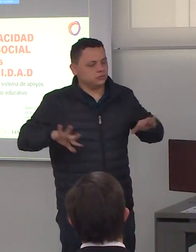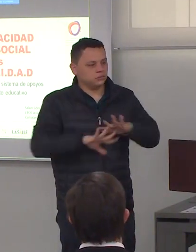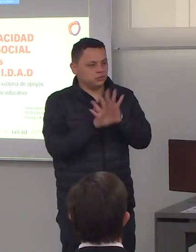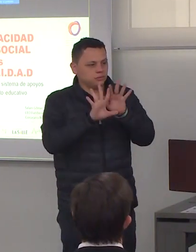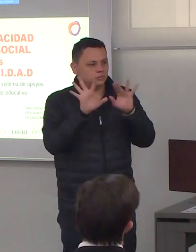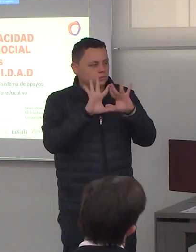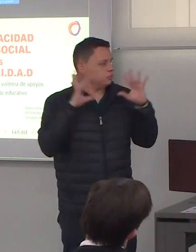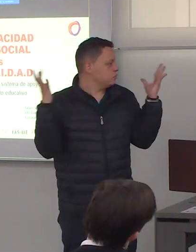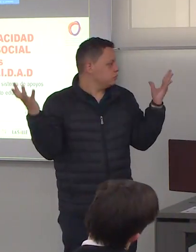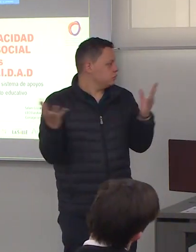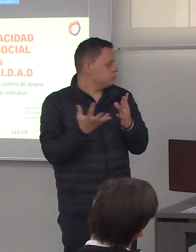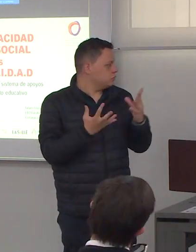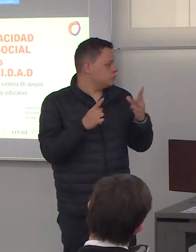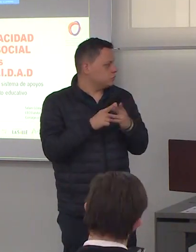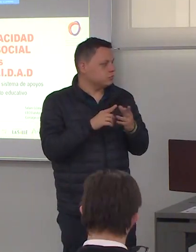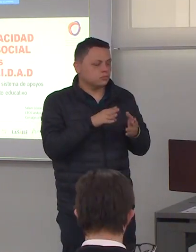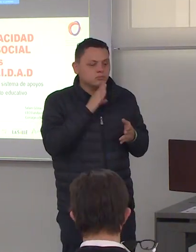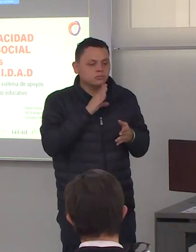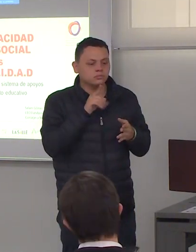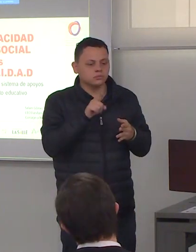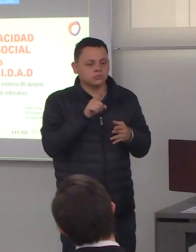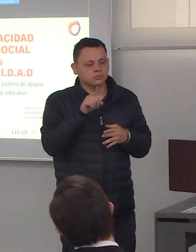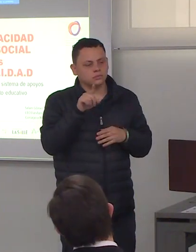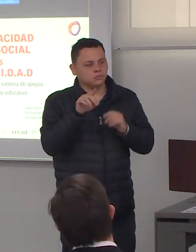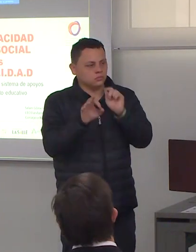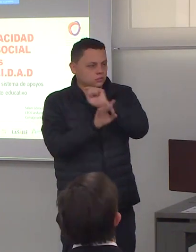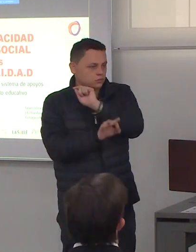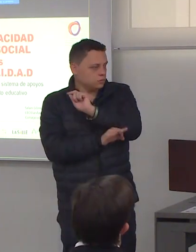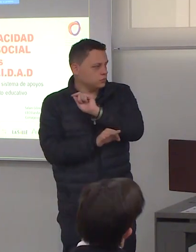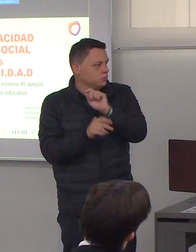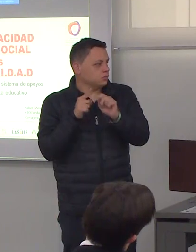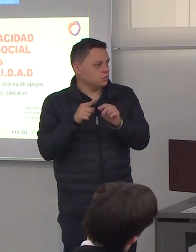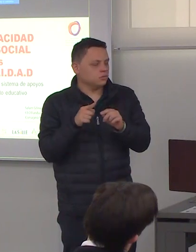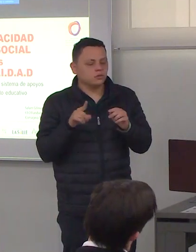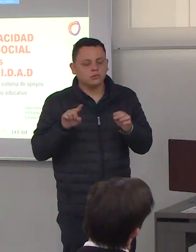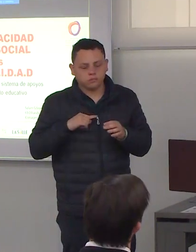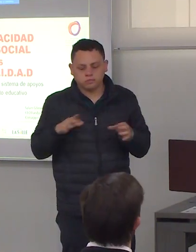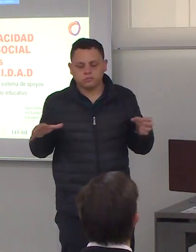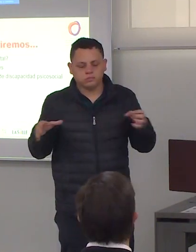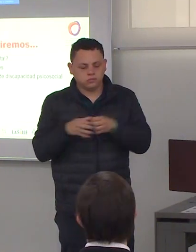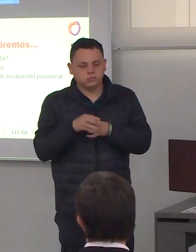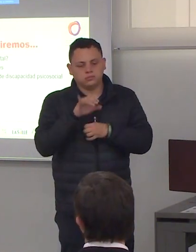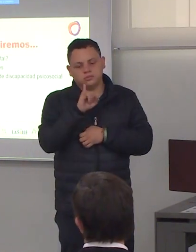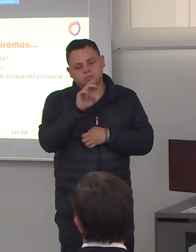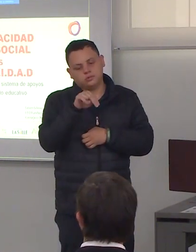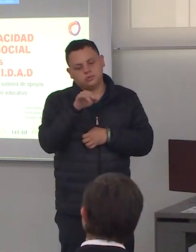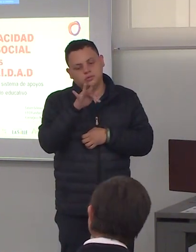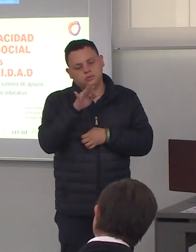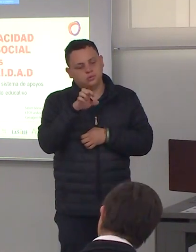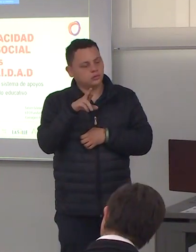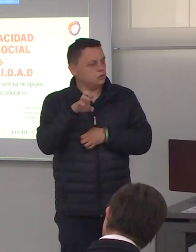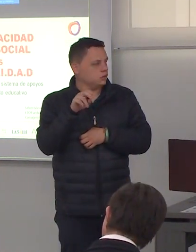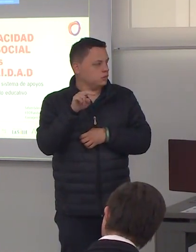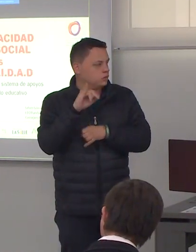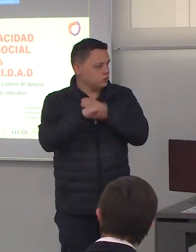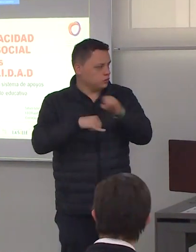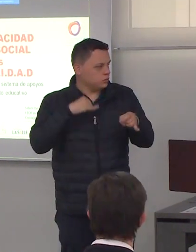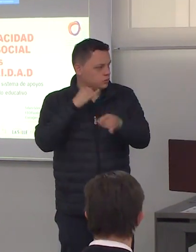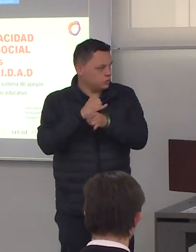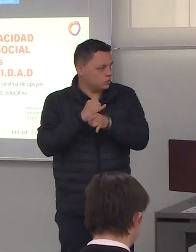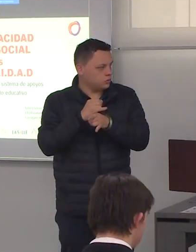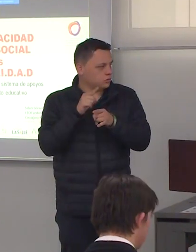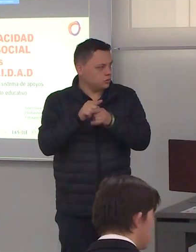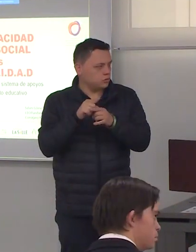usuarios y sobrevivientes de la psiquiatría y miembro de la junta directiva de internacional alliance of